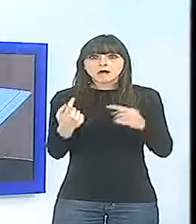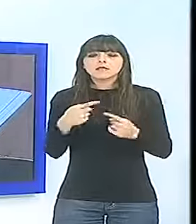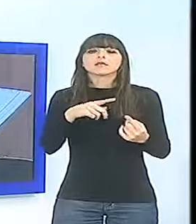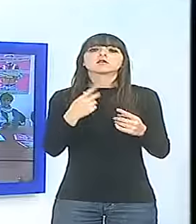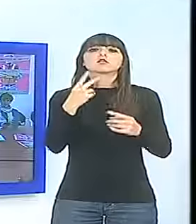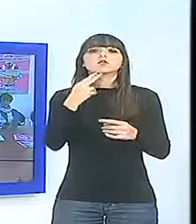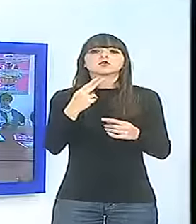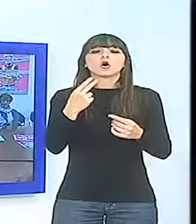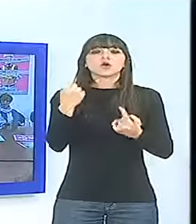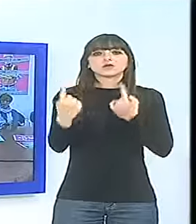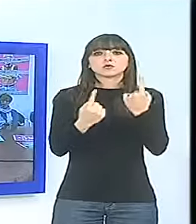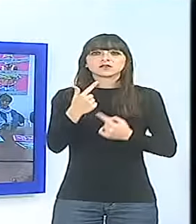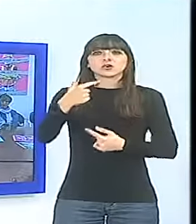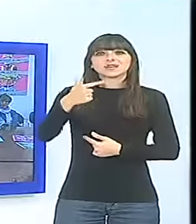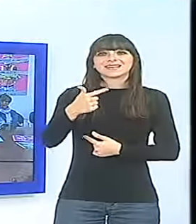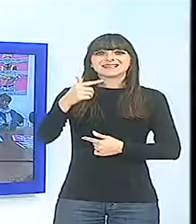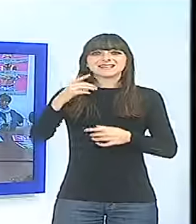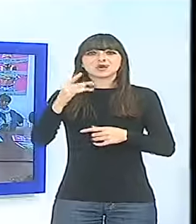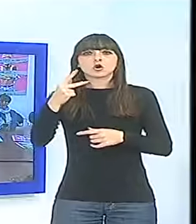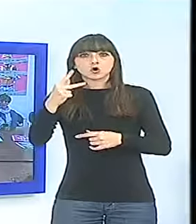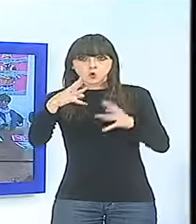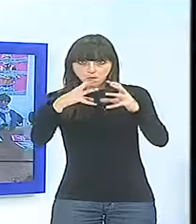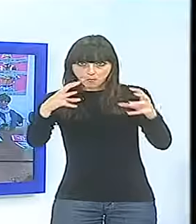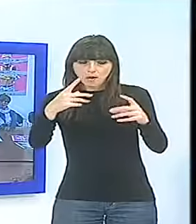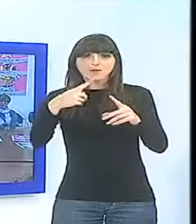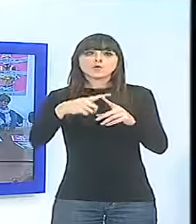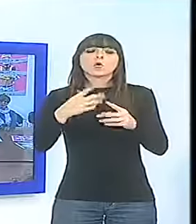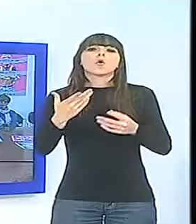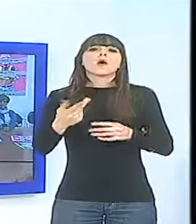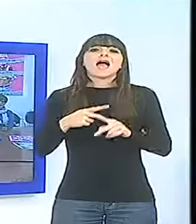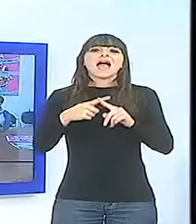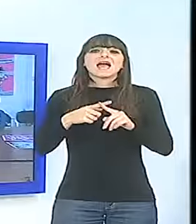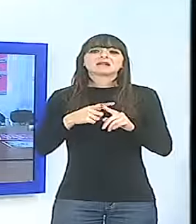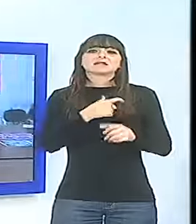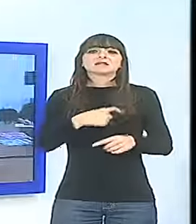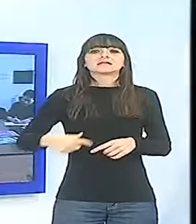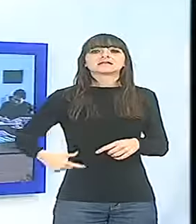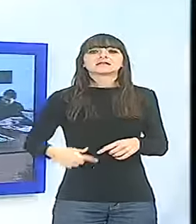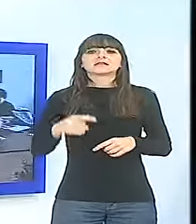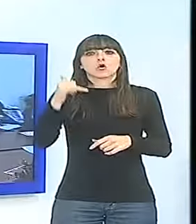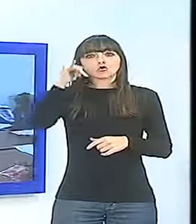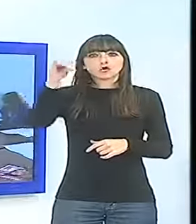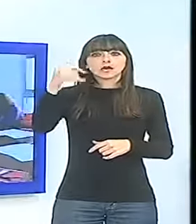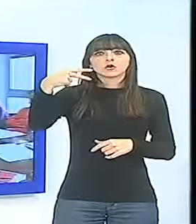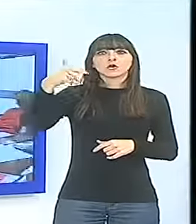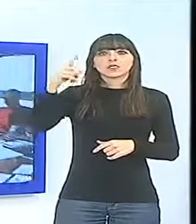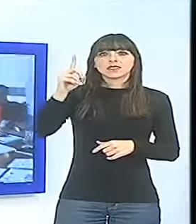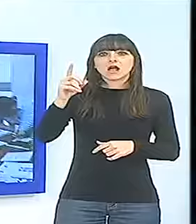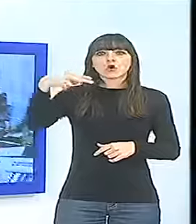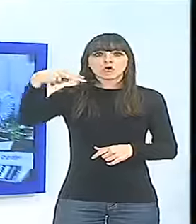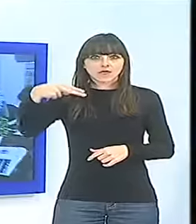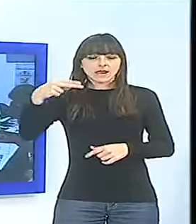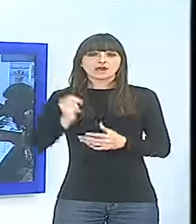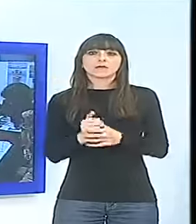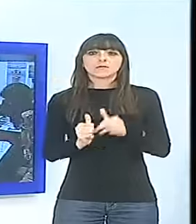alla vicenda ThyssenKrupp con il procuratore Raffaele Guariniello e l'ex sindaco di Torino Diego Novelli. Prima del dibattito,